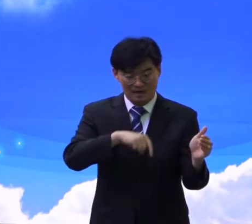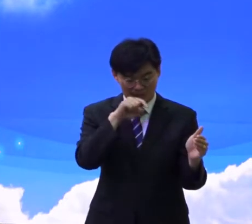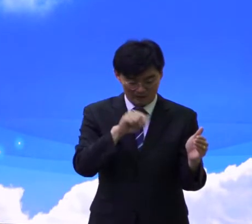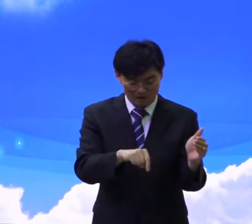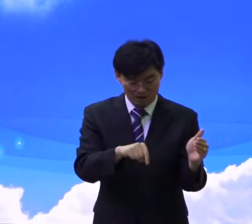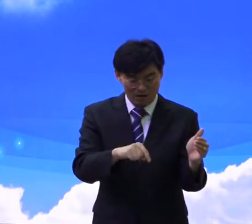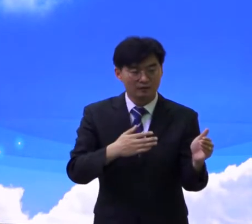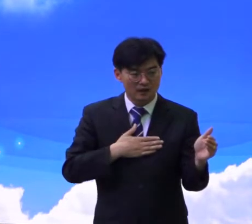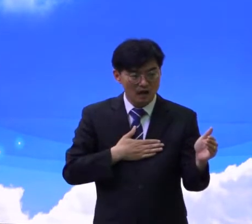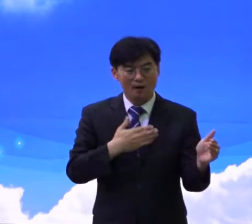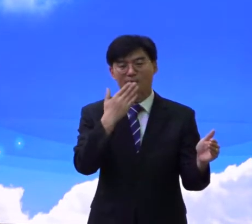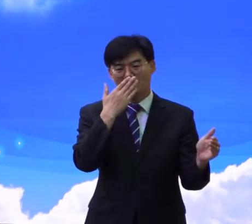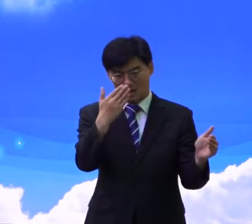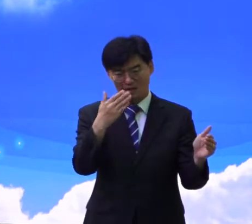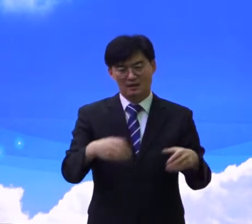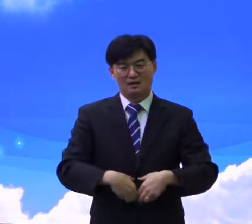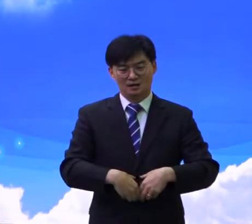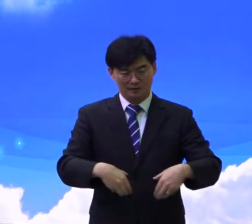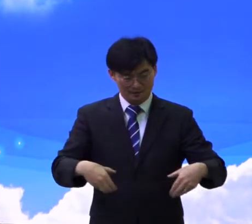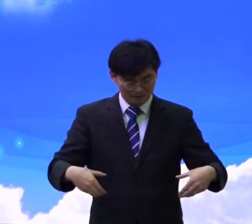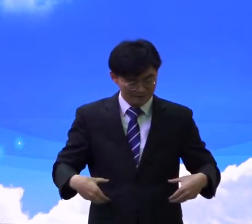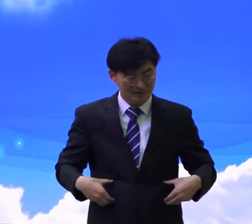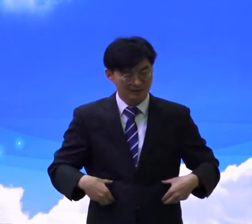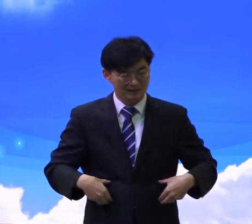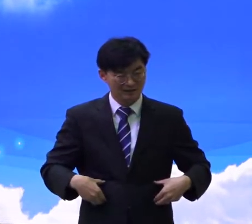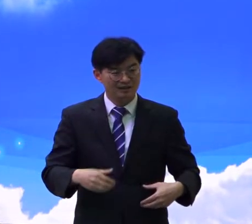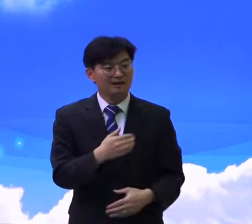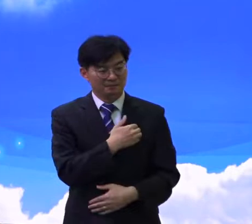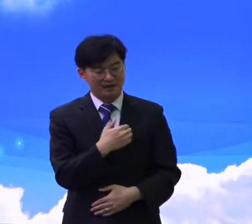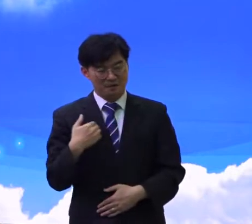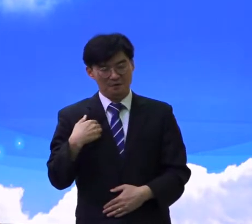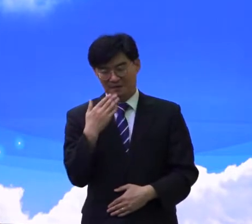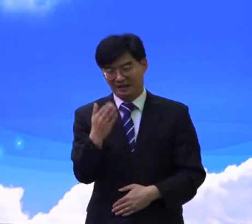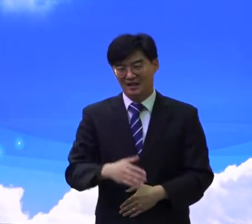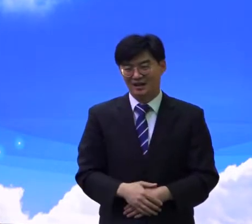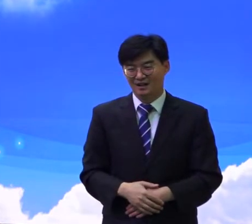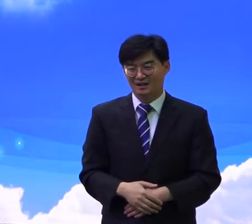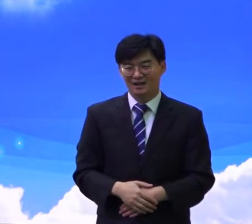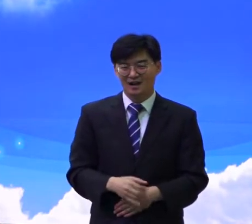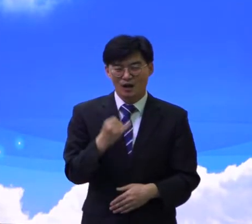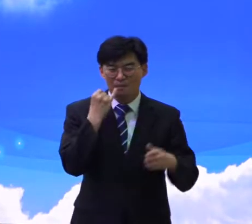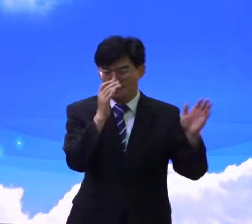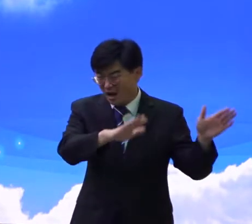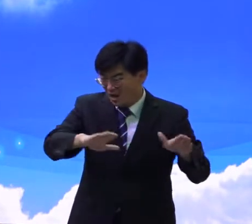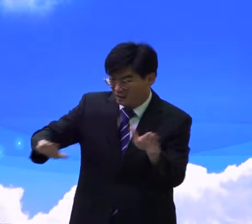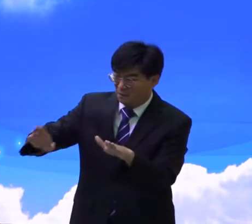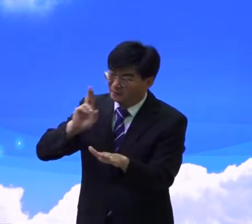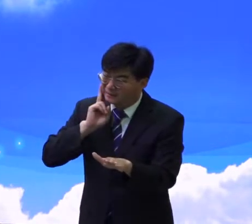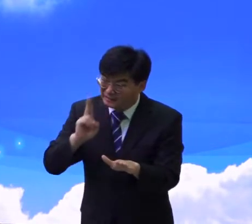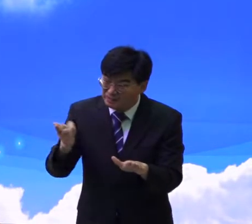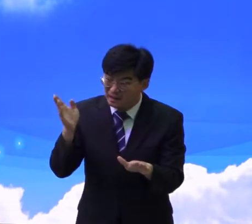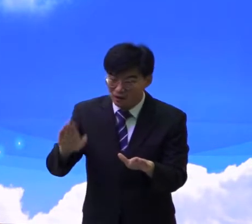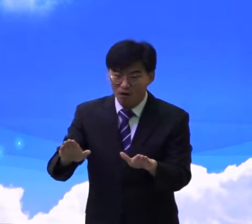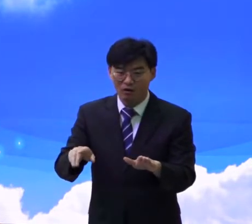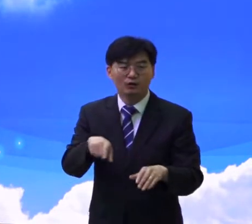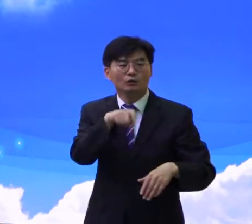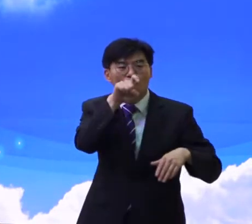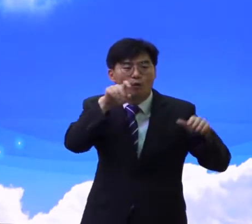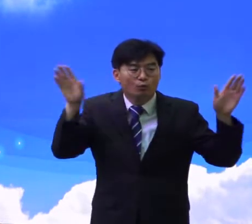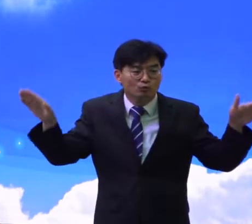수 있는 그런 믿음의 사람들입니다. 거친 파도 위를 날아오르는 독수리같이